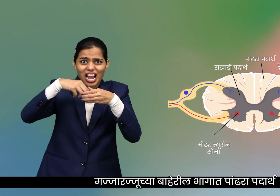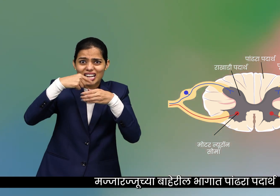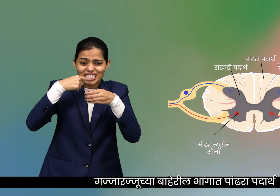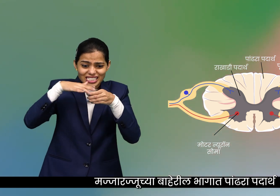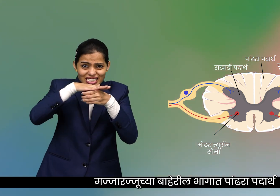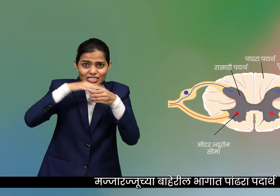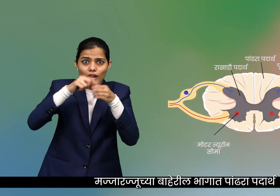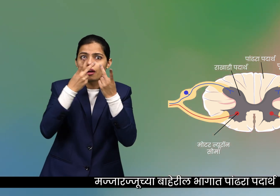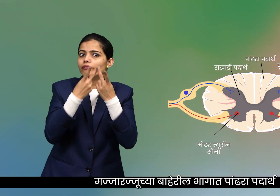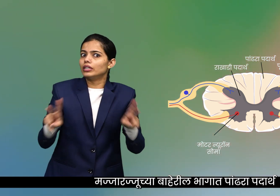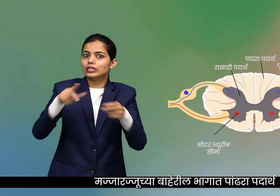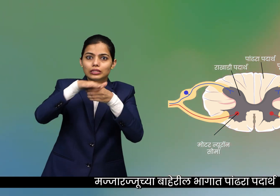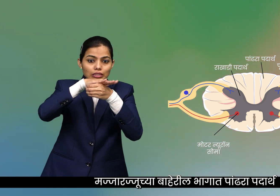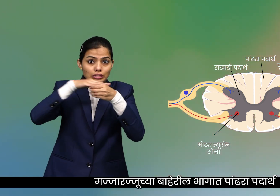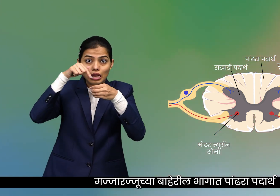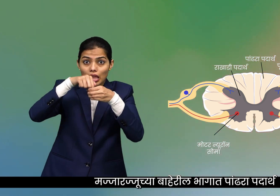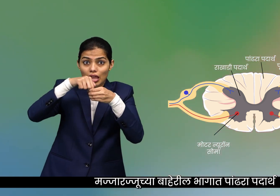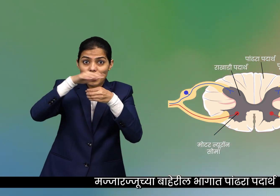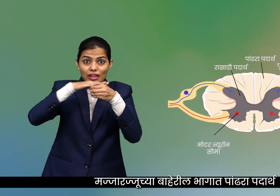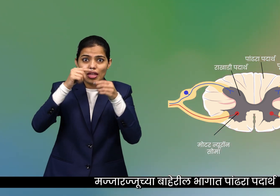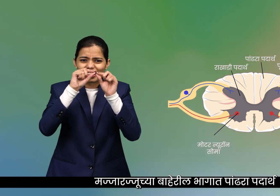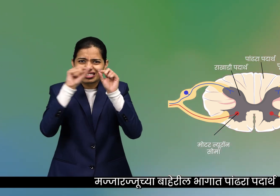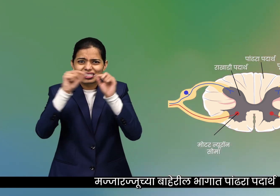मज्जारज्जूच्या बाहेरील भागात पांढरा पदार्थ